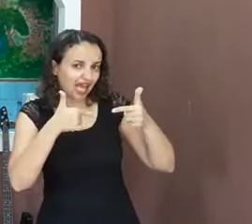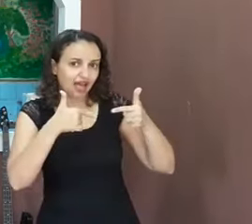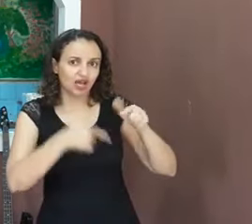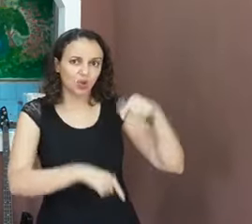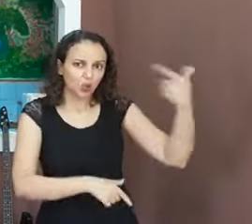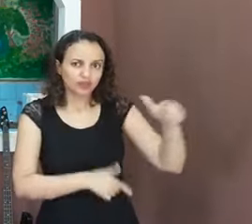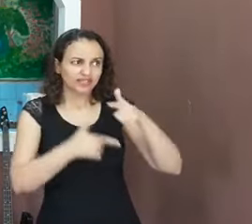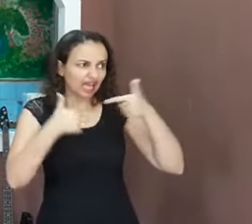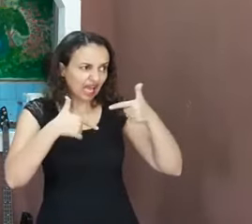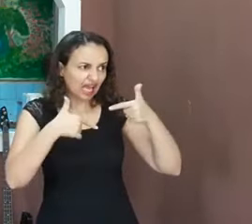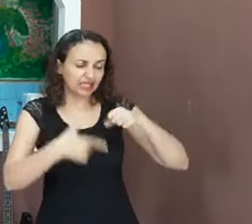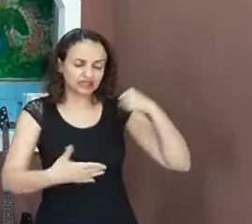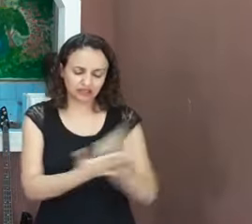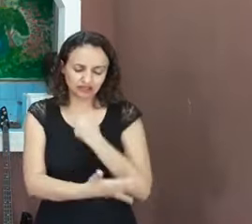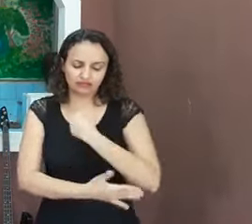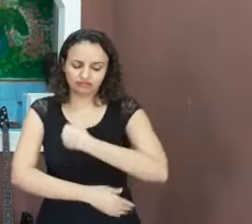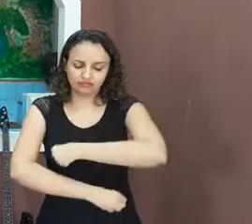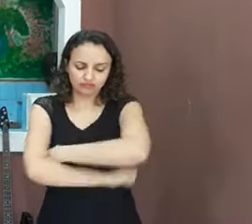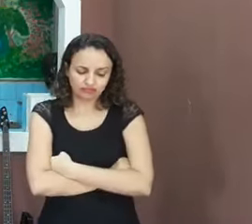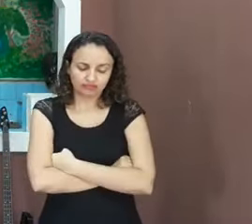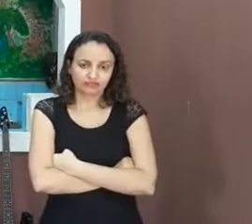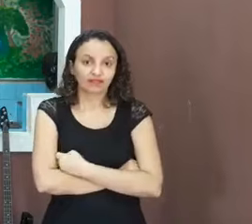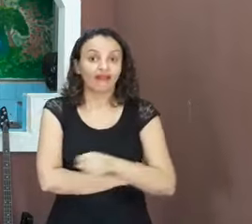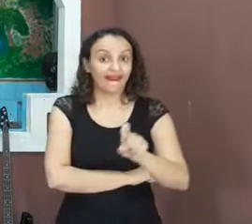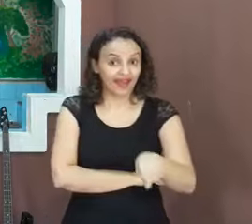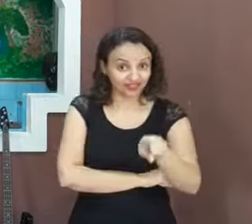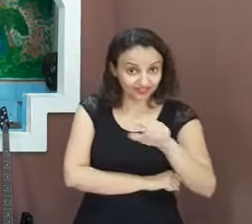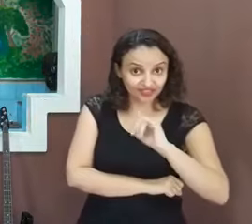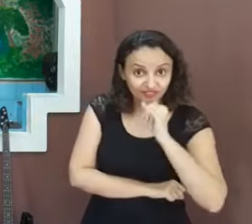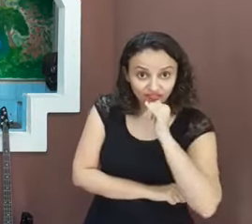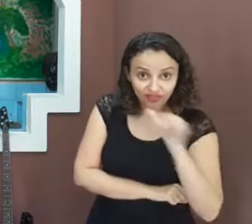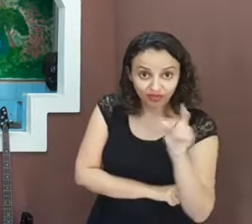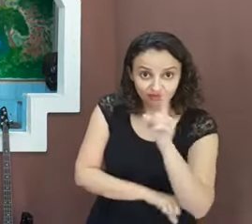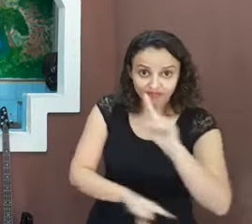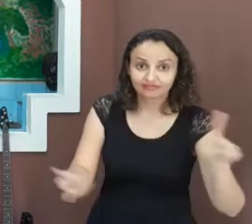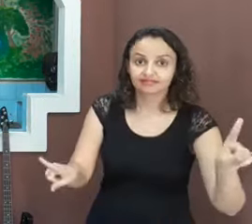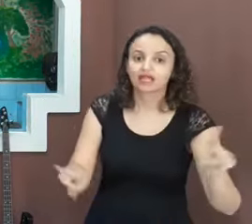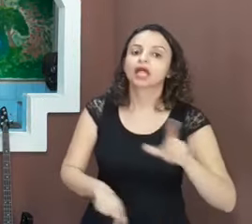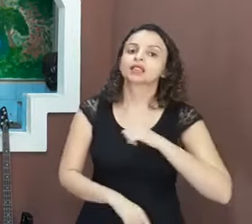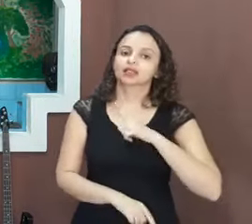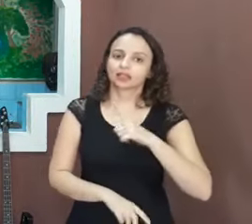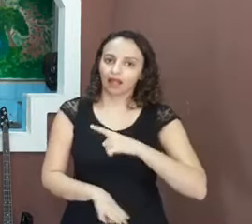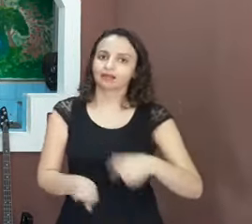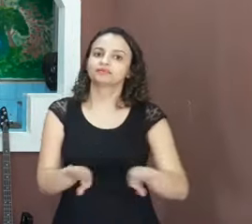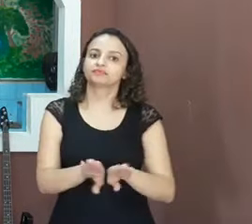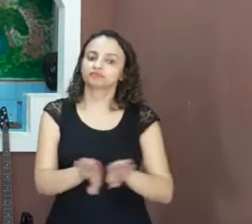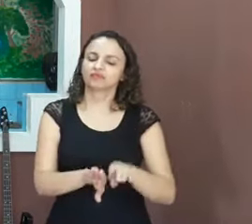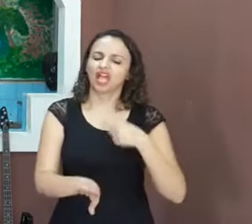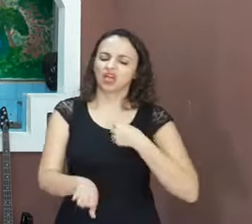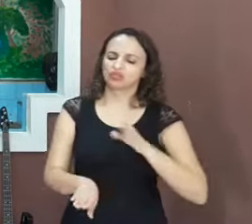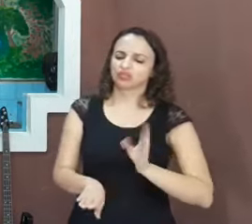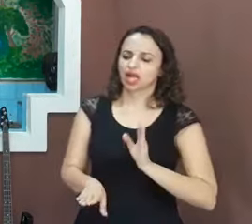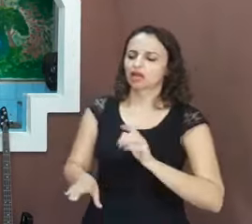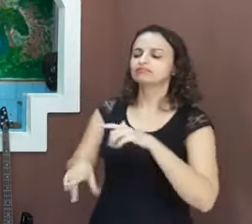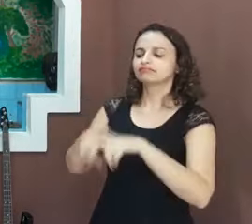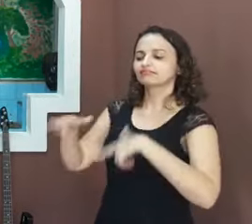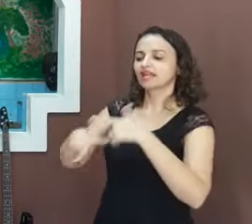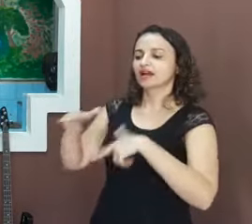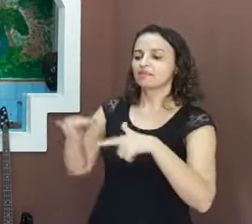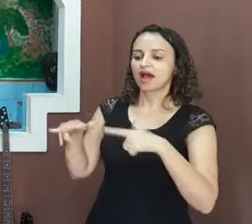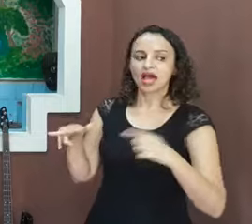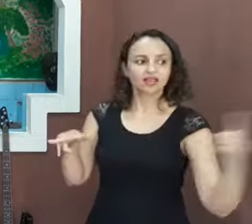Você falou, não, tem sim. Eu já ouvi, estou no meu serviço assim, chega uma pessoa alegre,